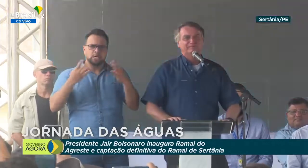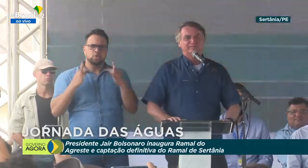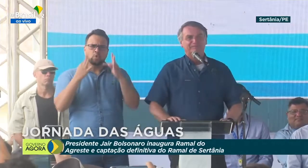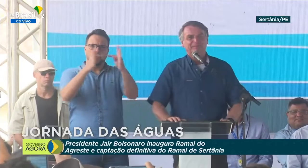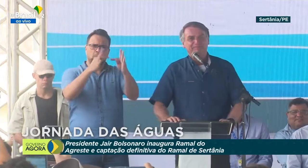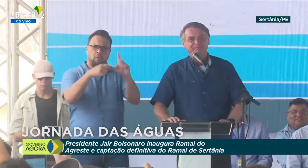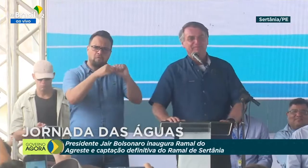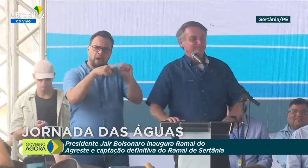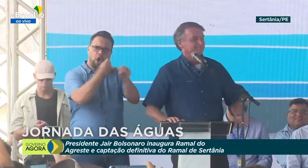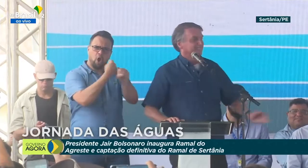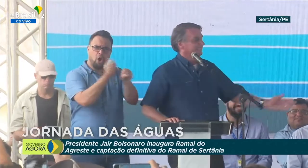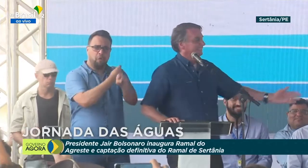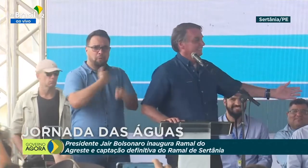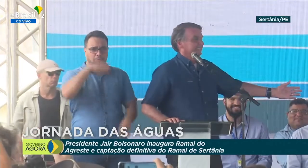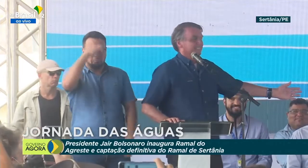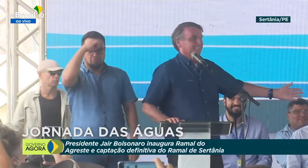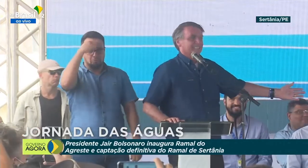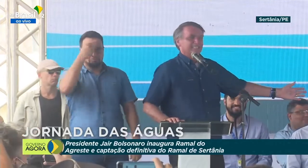obras.